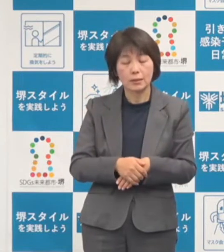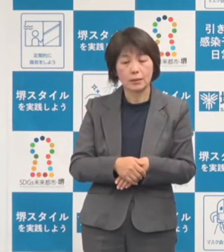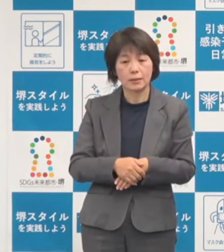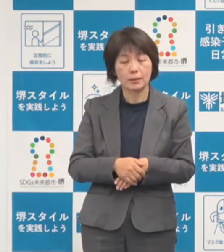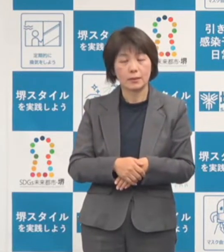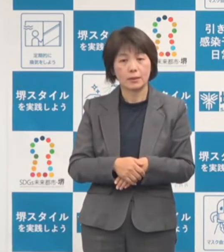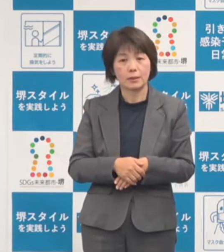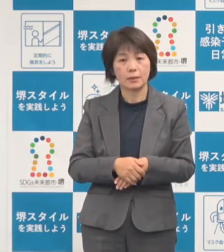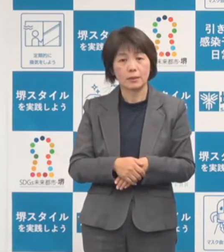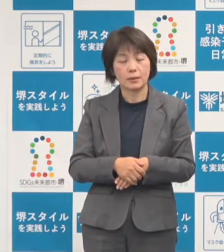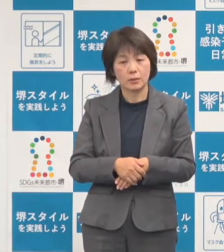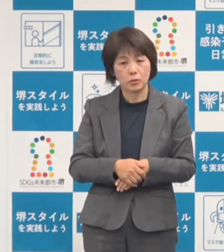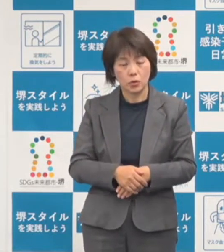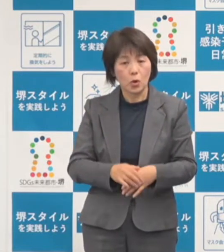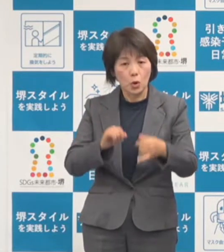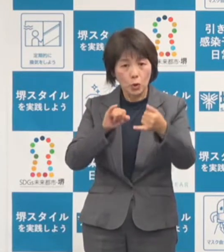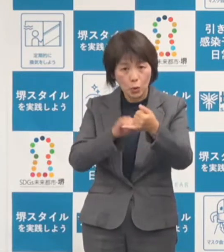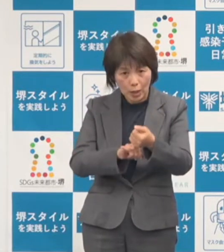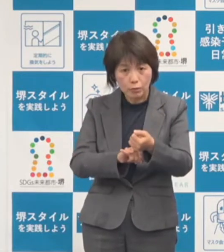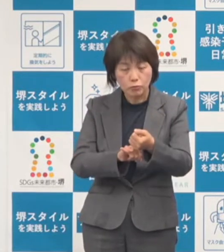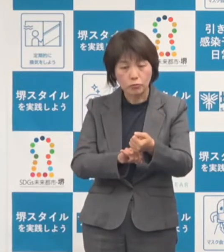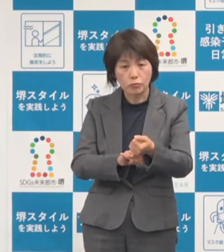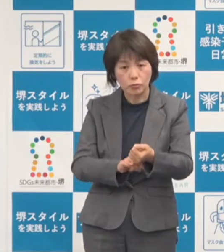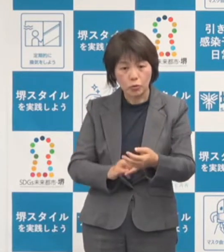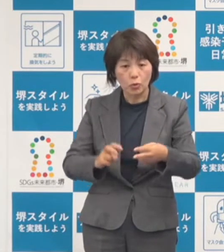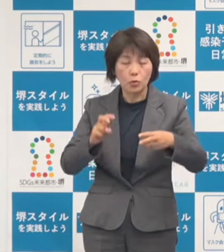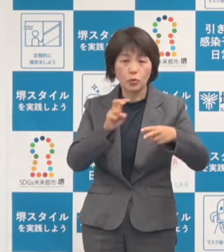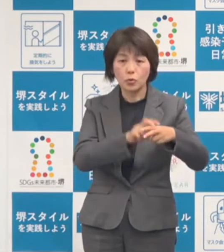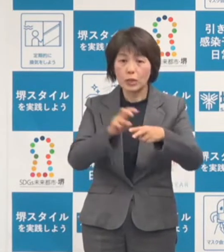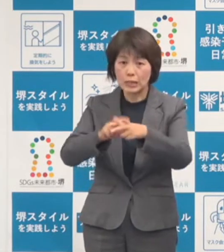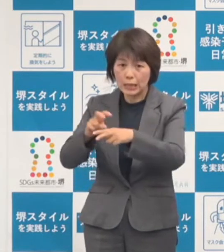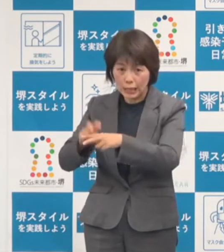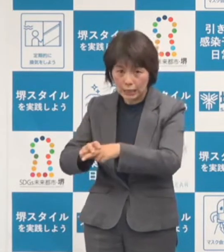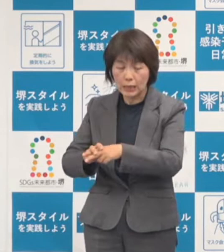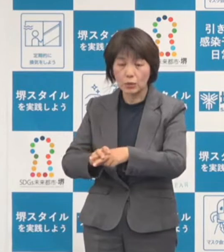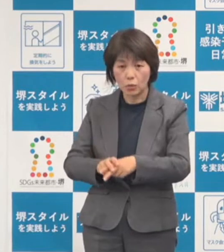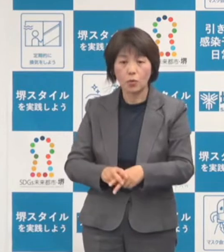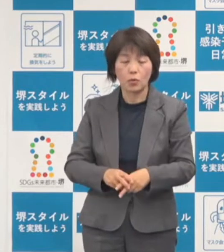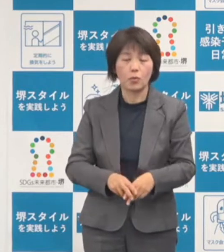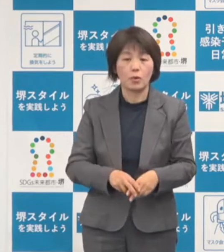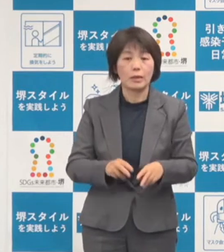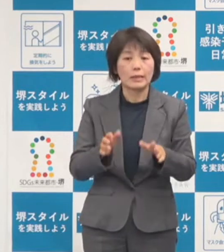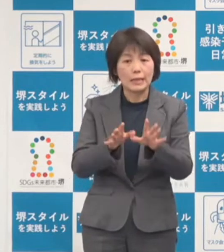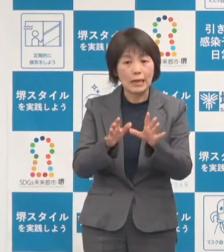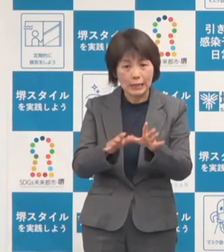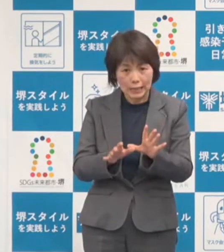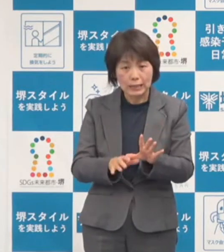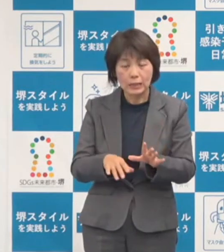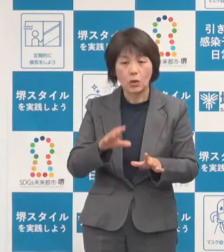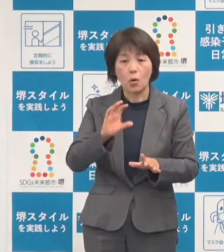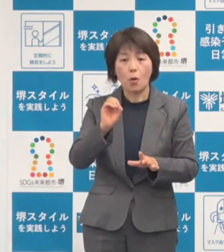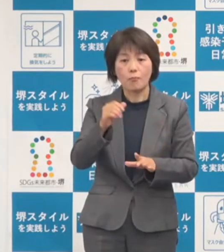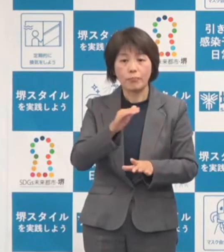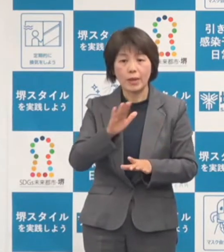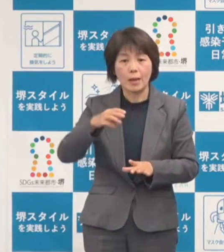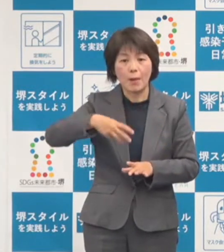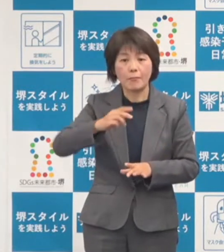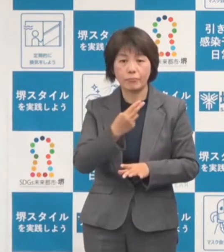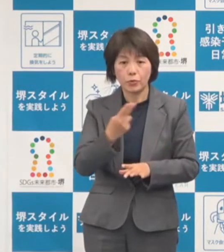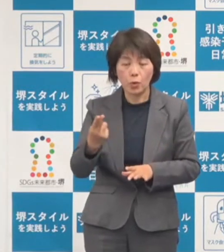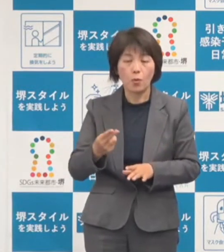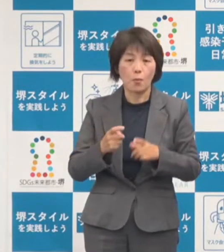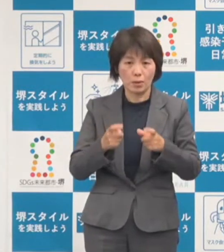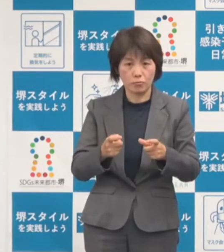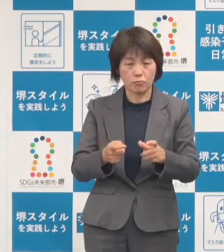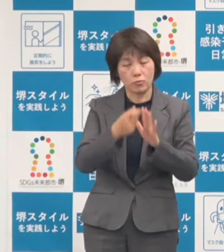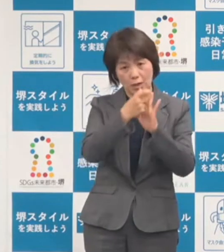この予約乗り入れ型の AI オンデマンドバス、南海オンデマンドバスと名打ちまして実施をいたします